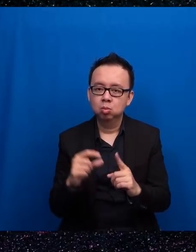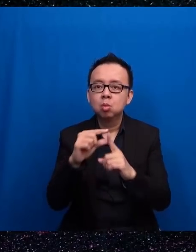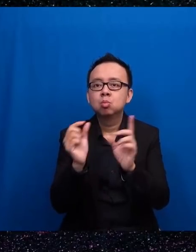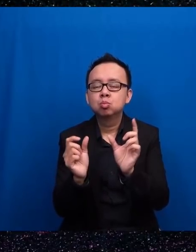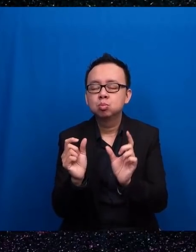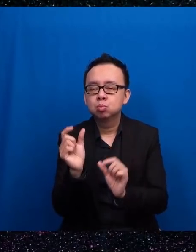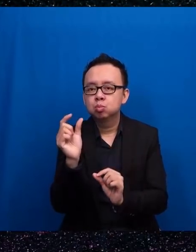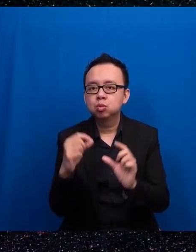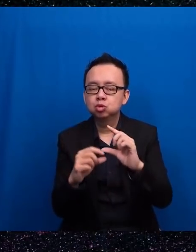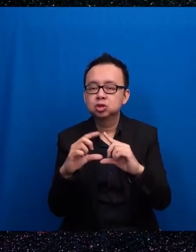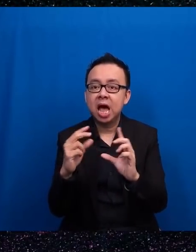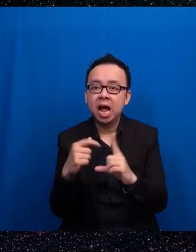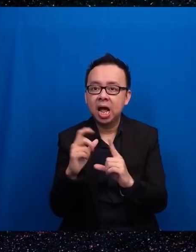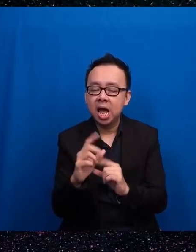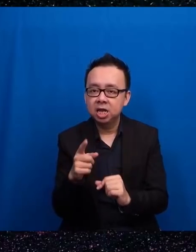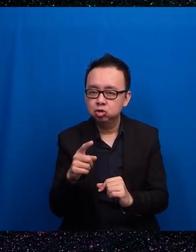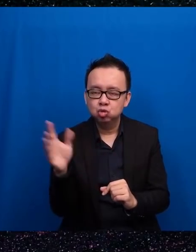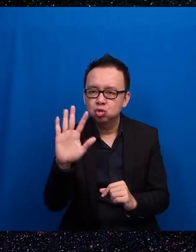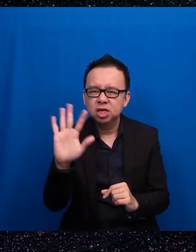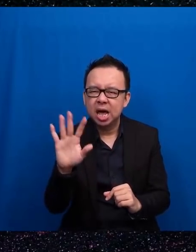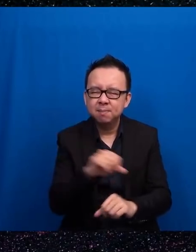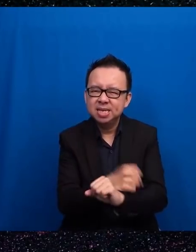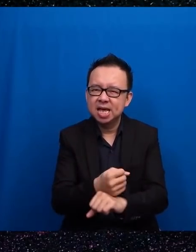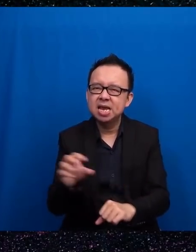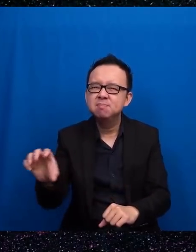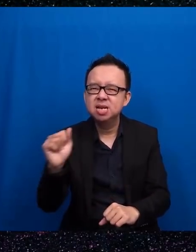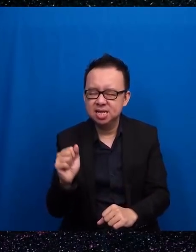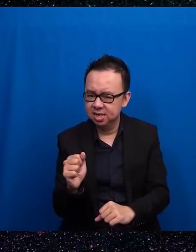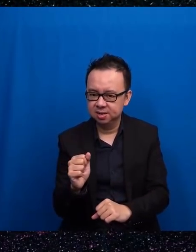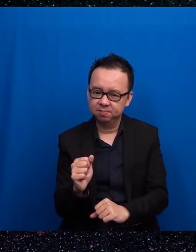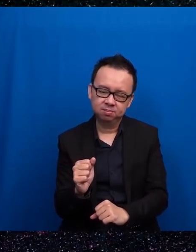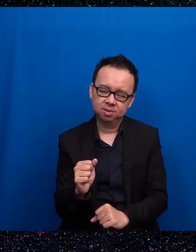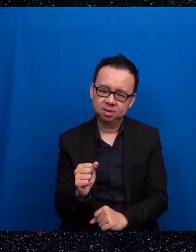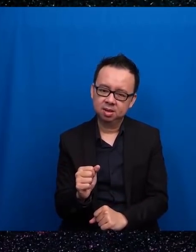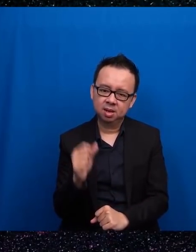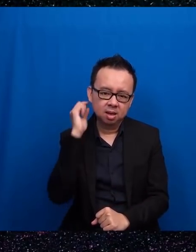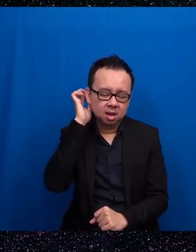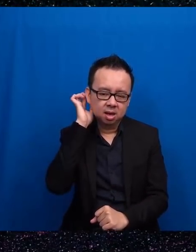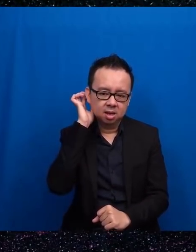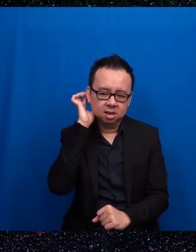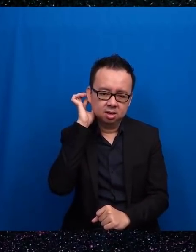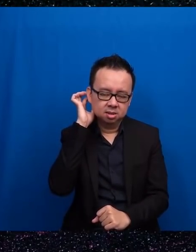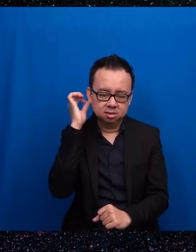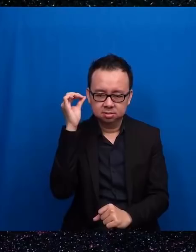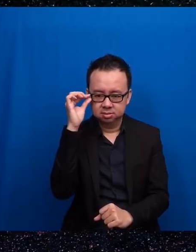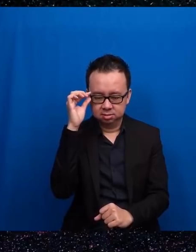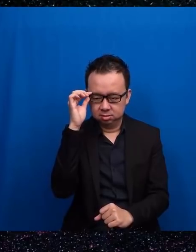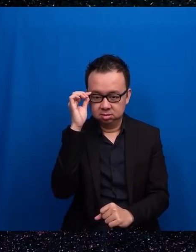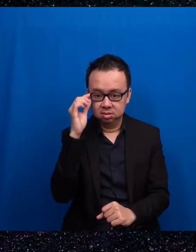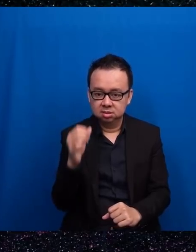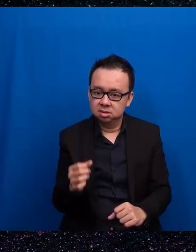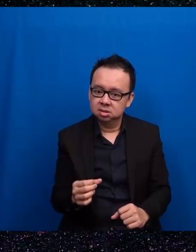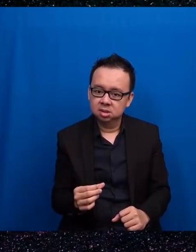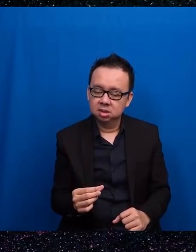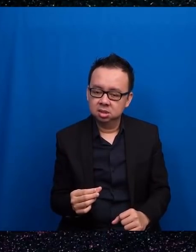kata lain, ada berkat tertentu, you tidak bisa usahakan. Itu bagaimana kau menghormati hari Sabat, apa yang kau